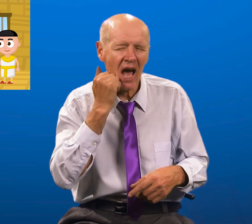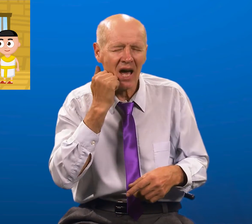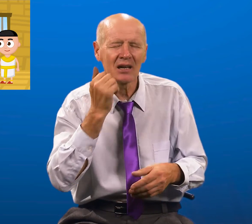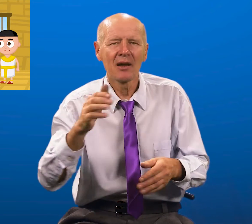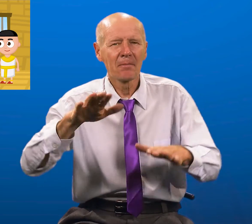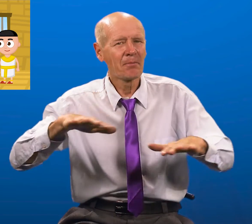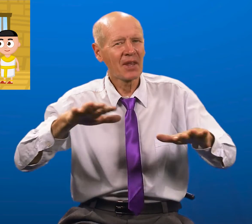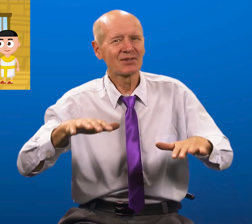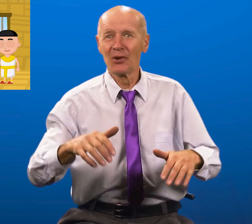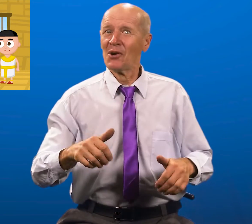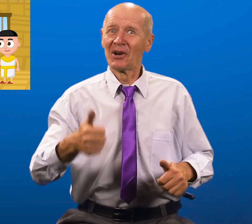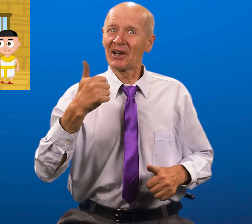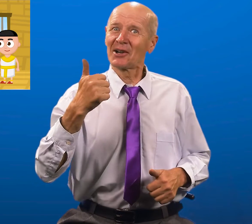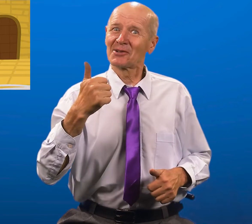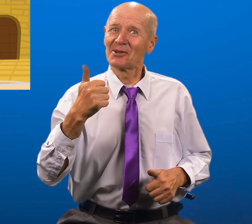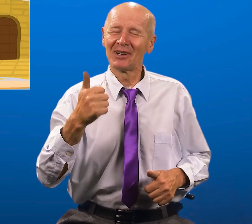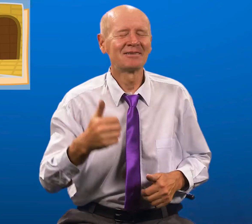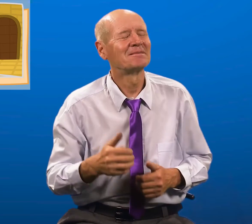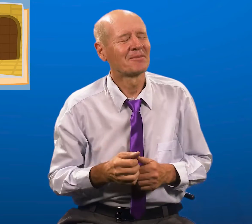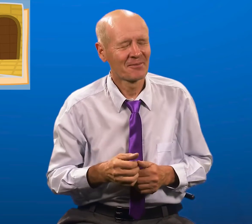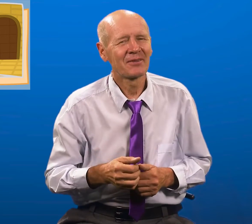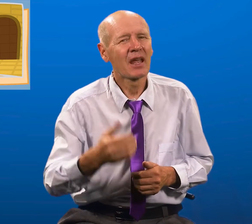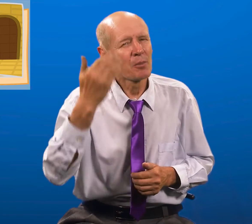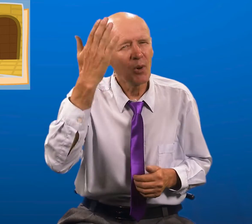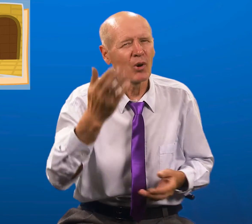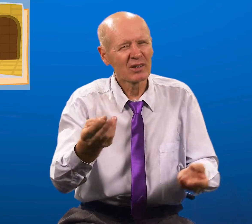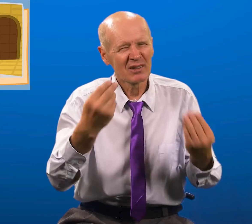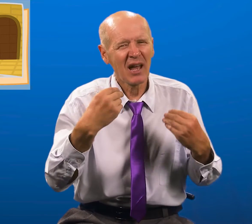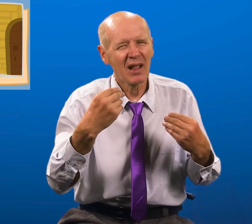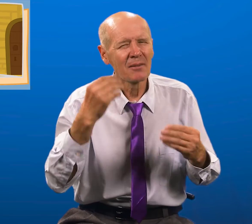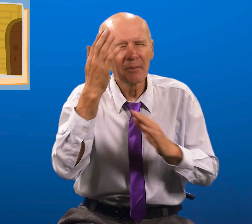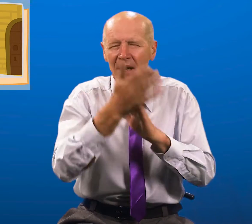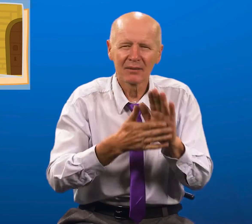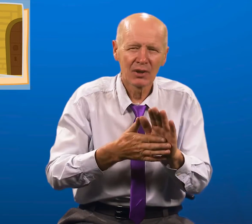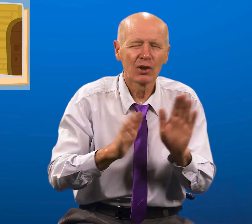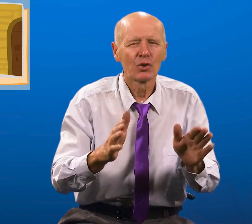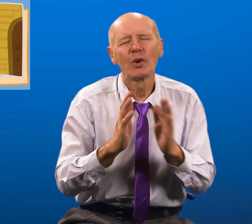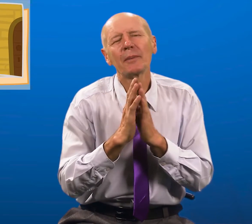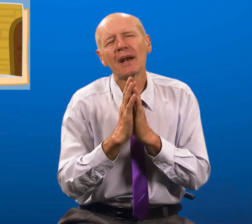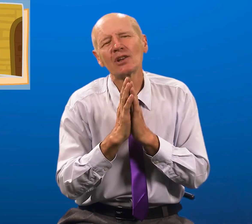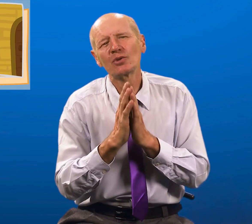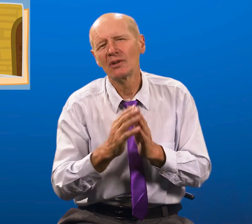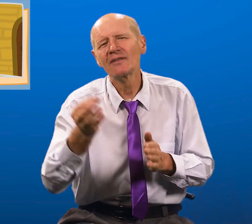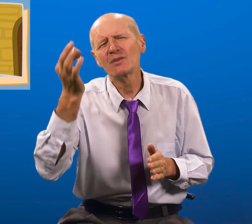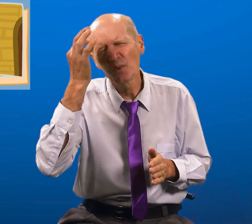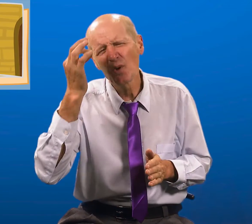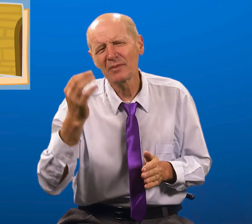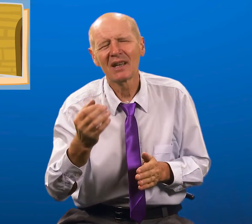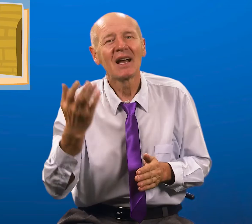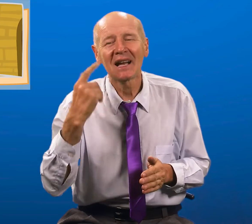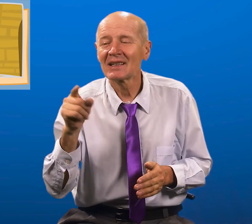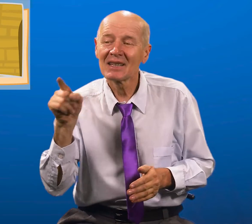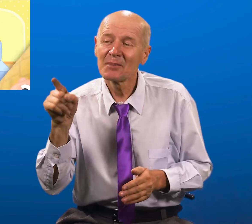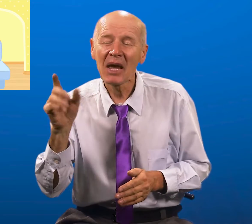место. Хорошо ты истолковал мой сон. Это Бог мне дал понимание. Но прошу тебя, вспомни обо мне, когда